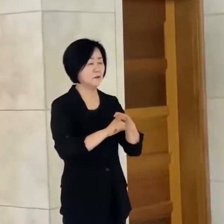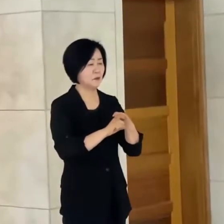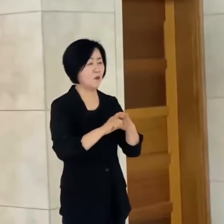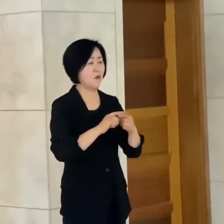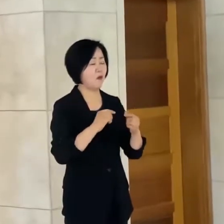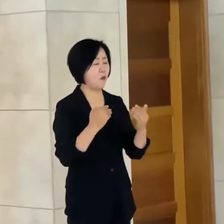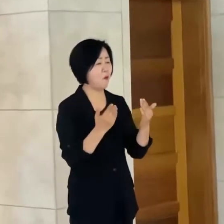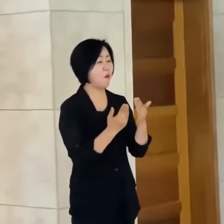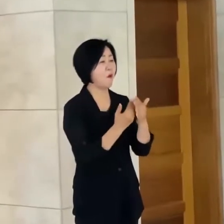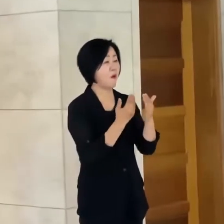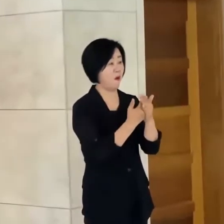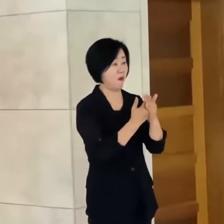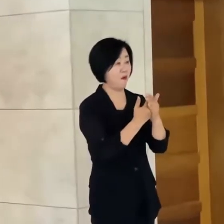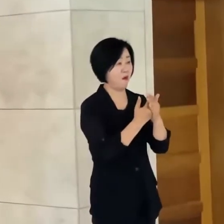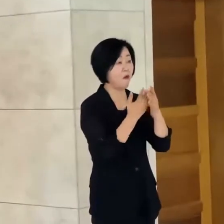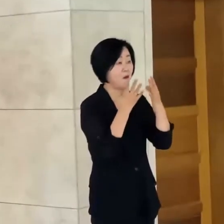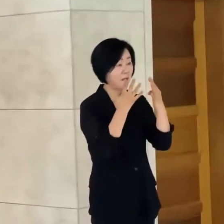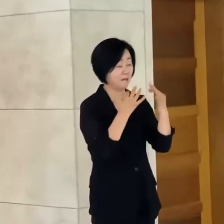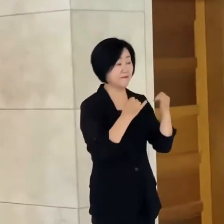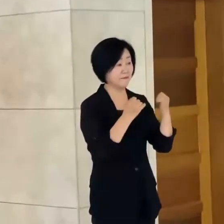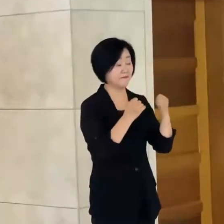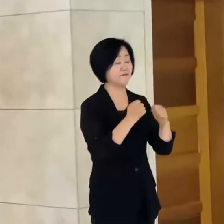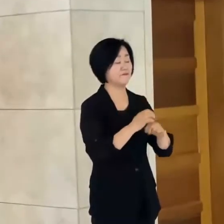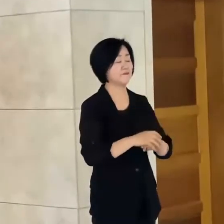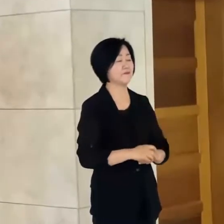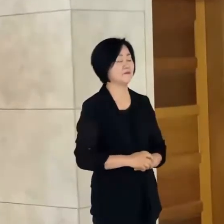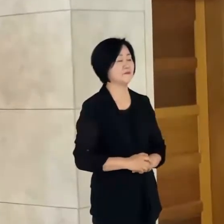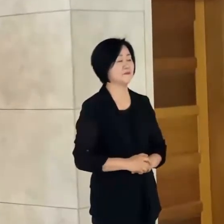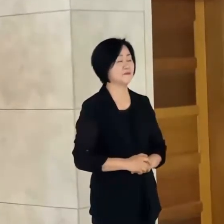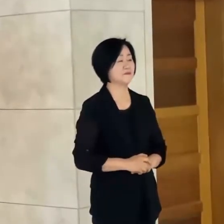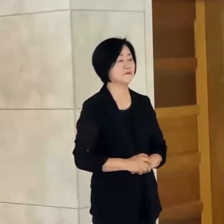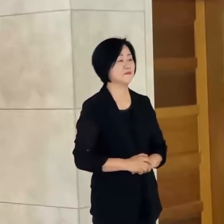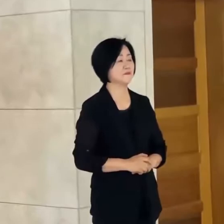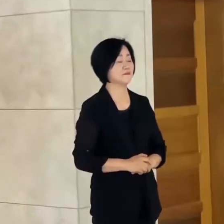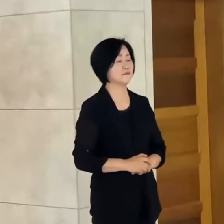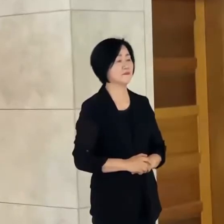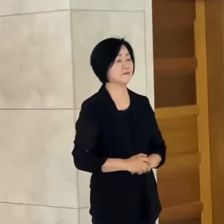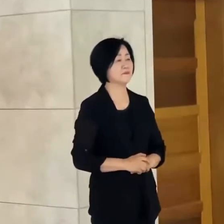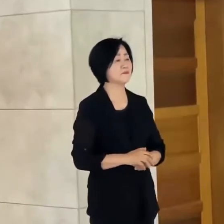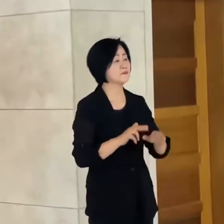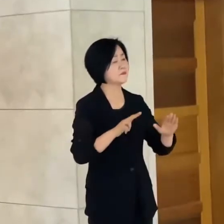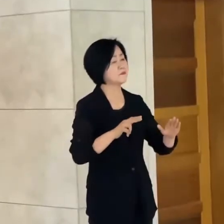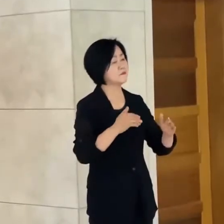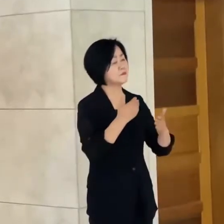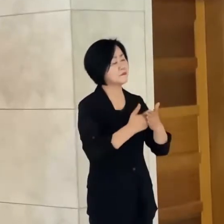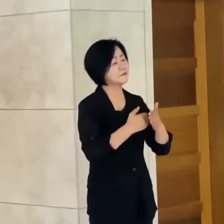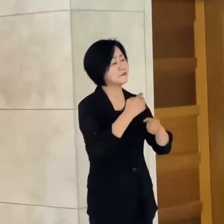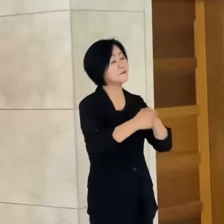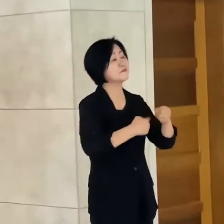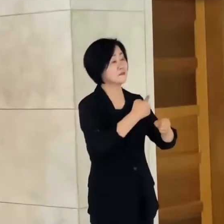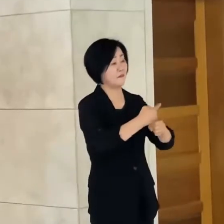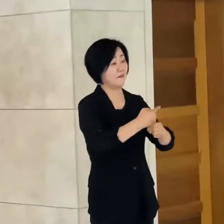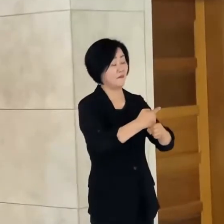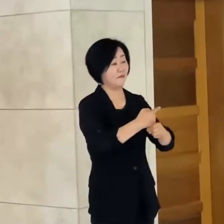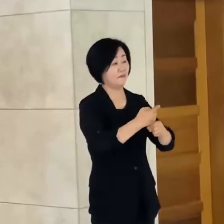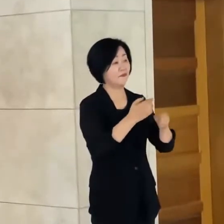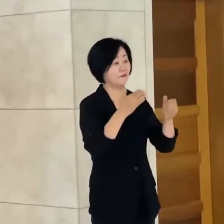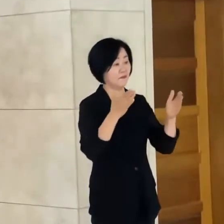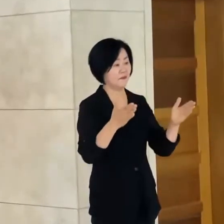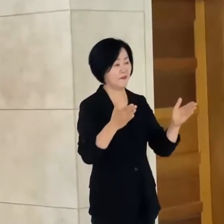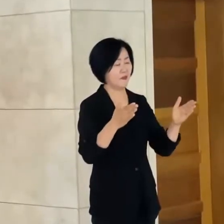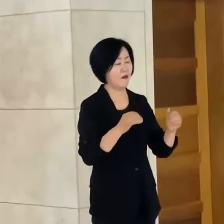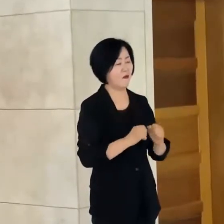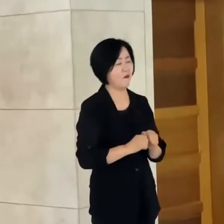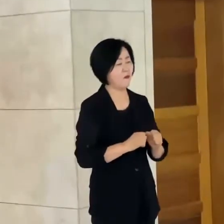속에 많은 성장을 하였습니다. 이제 1년 남짓한 임기를 앞두고